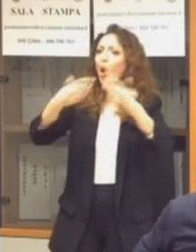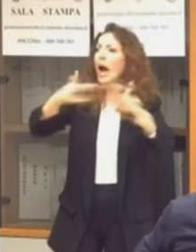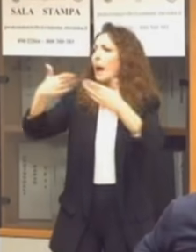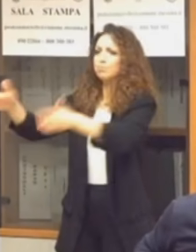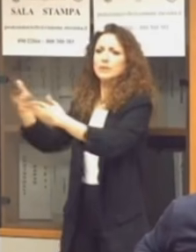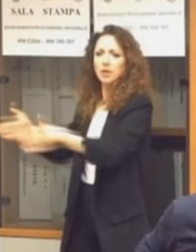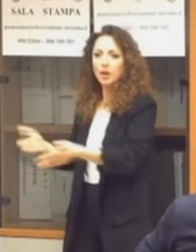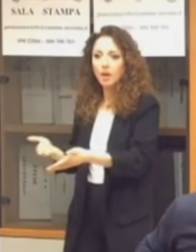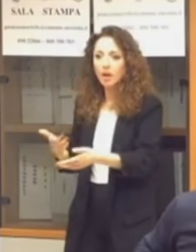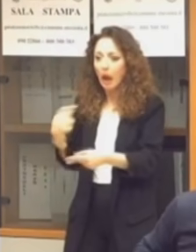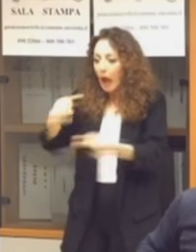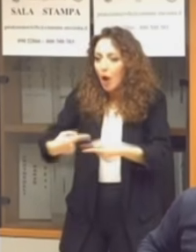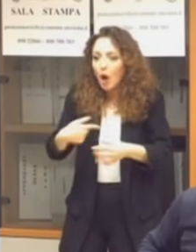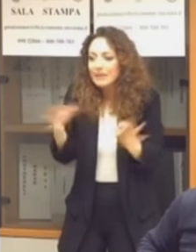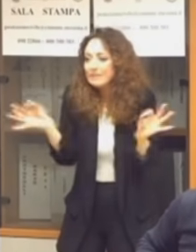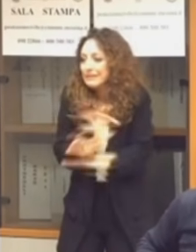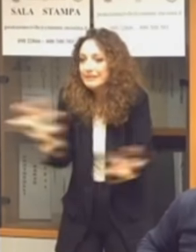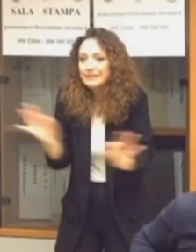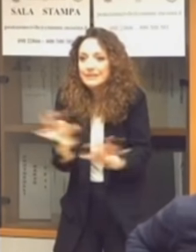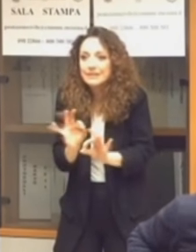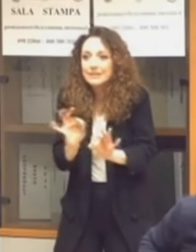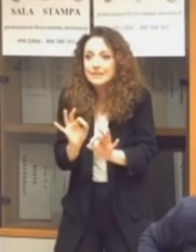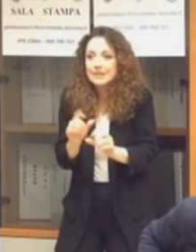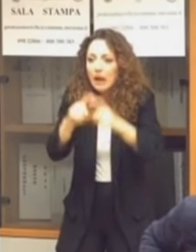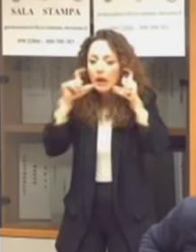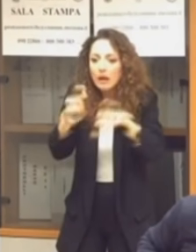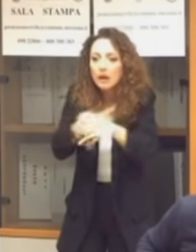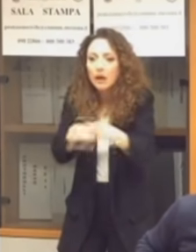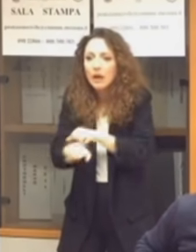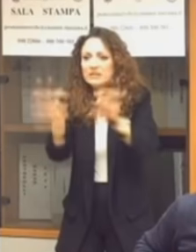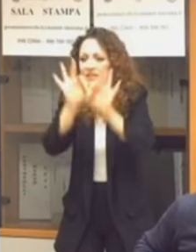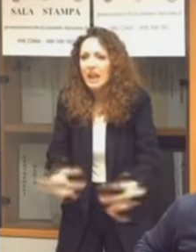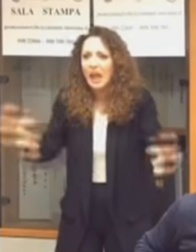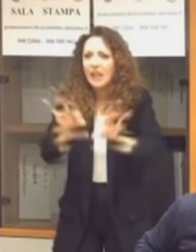e ancora noi siamo senza i dispositivi di protezione individuale